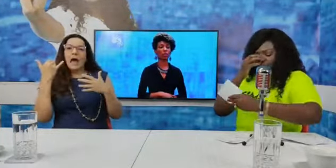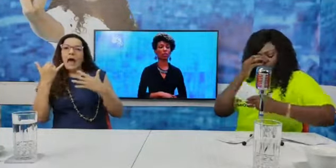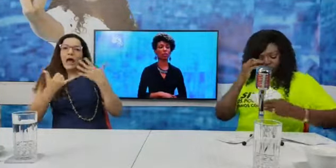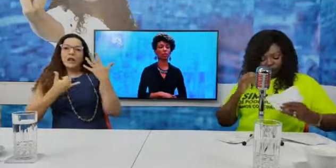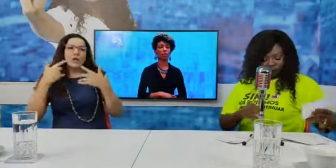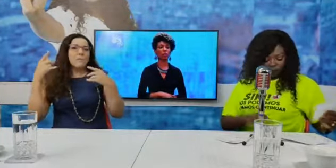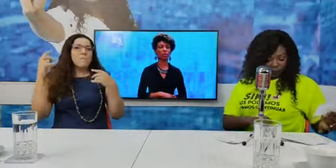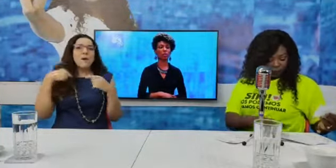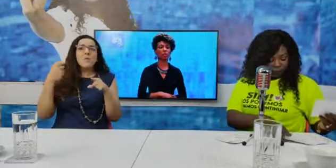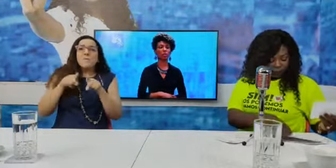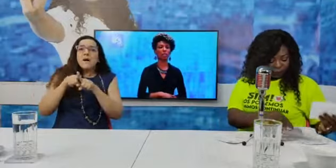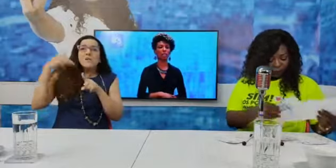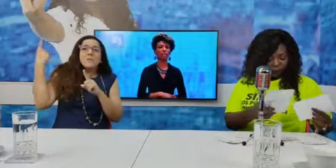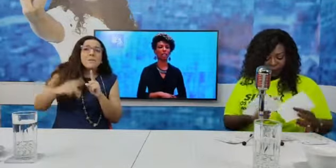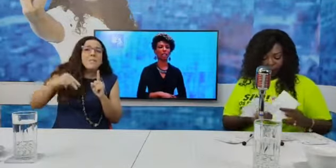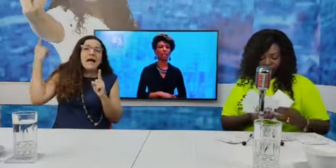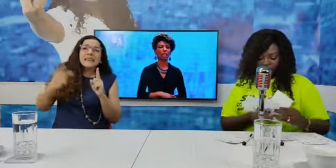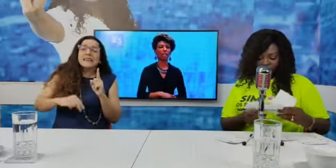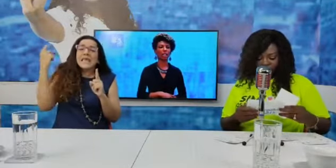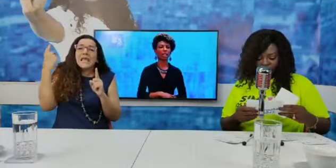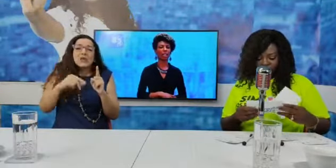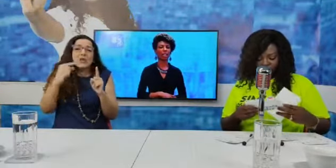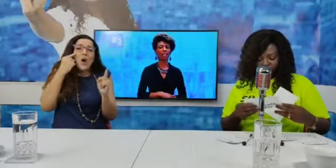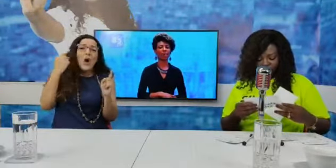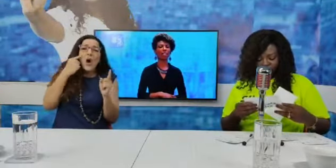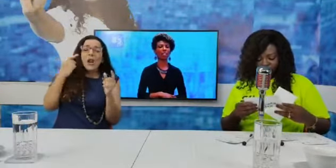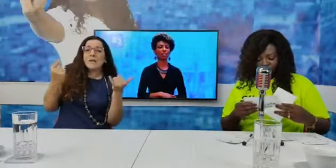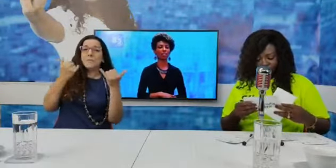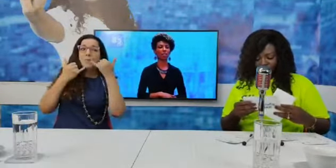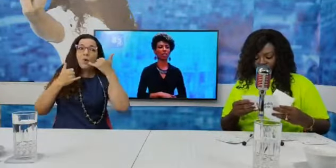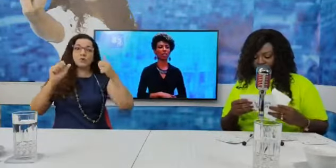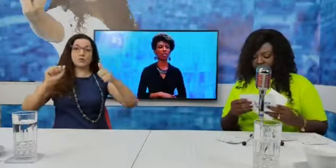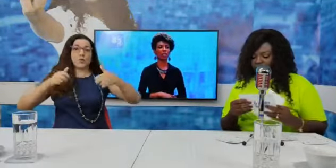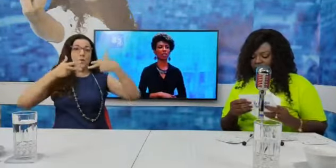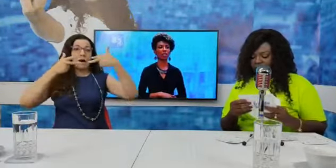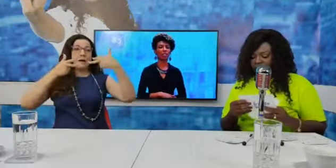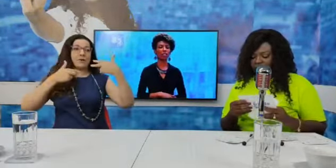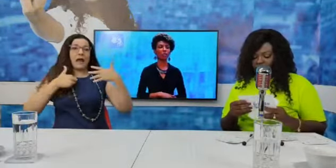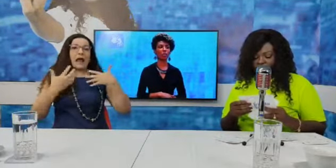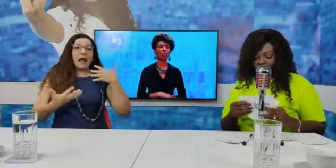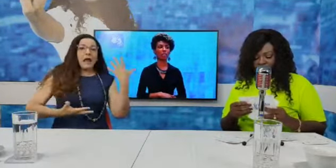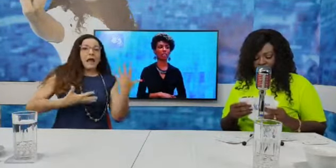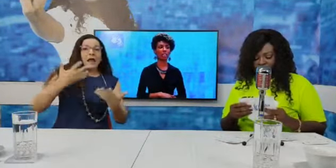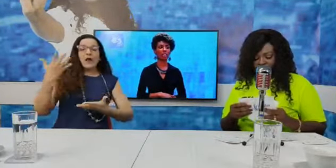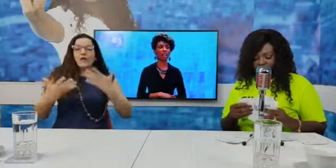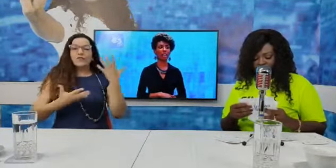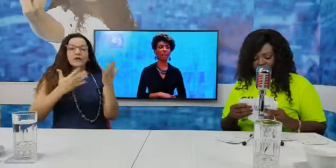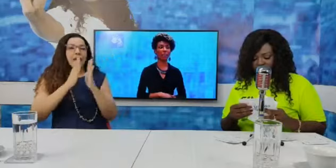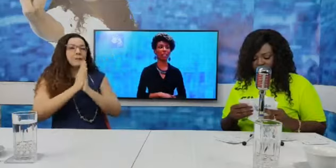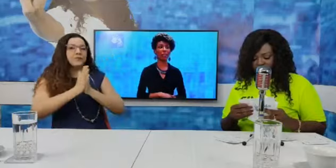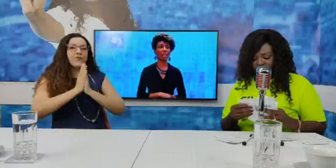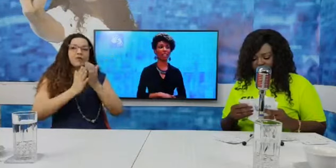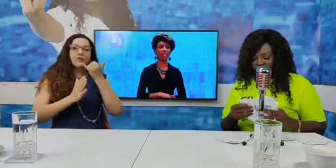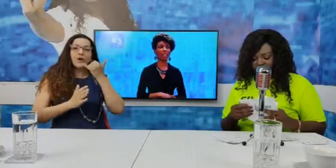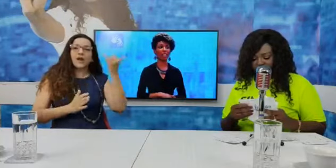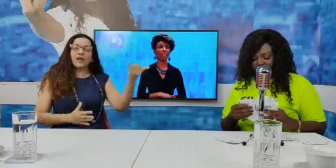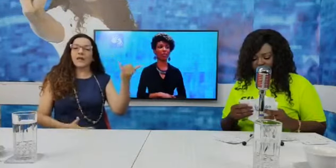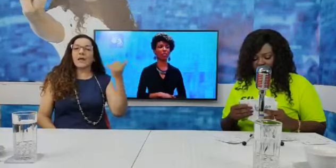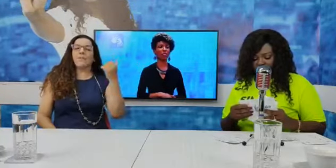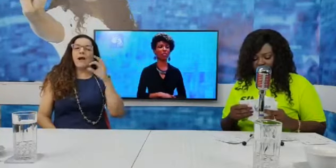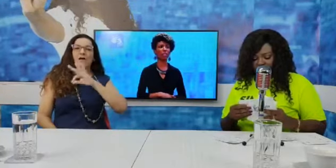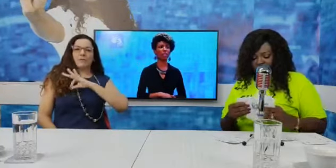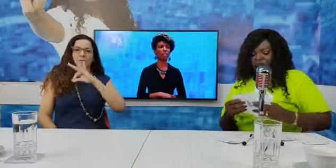Por exemplo, uma surda, ela explicando, né, para mim que era vítima de violência em casa, mas como é que iria?